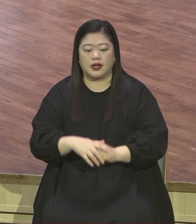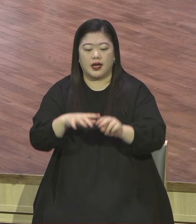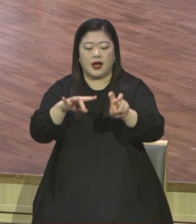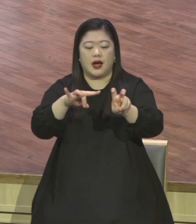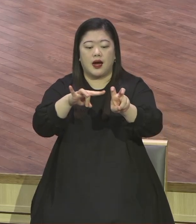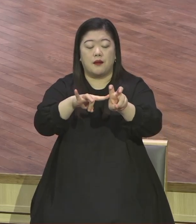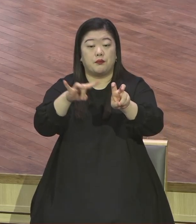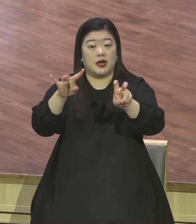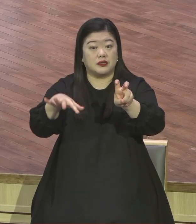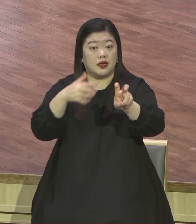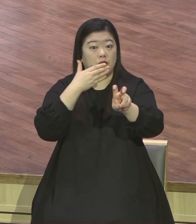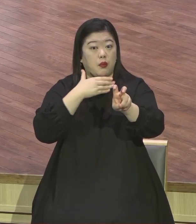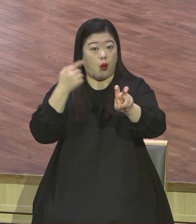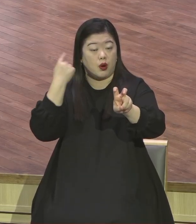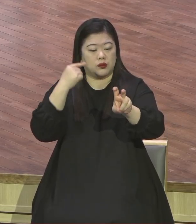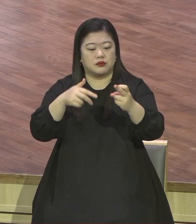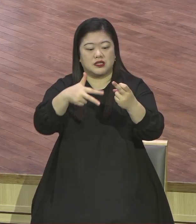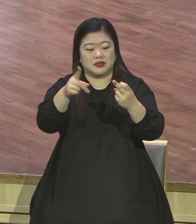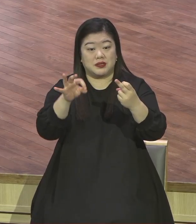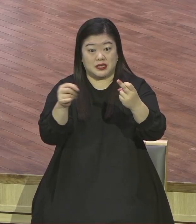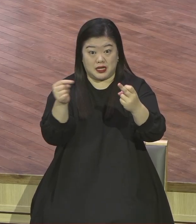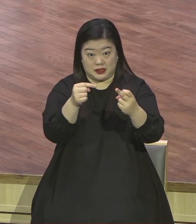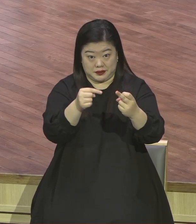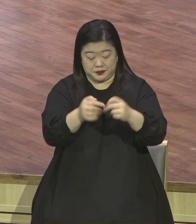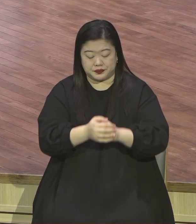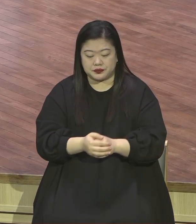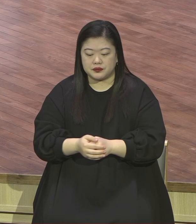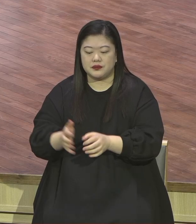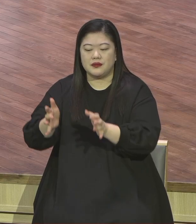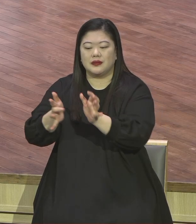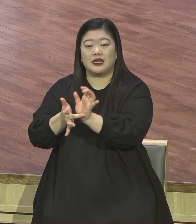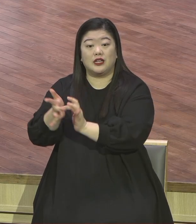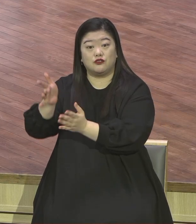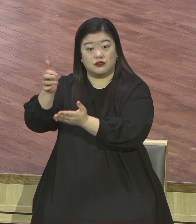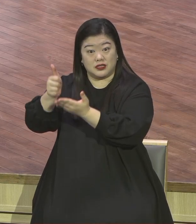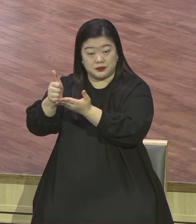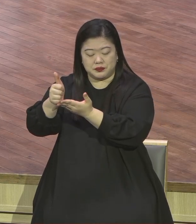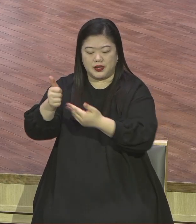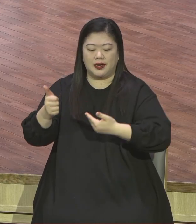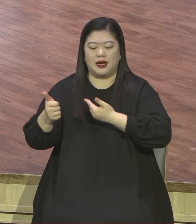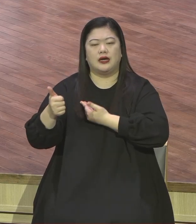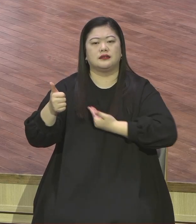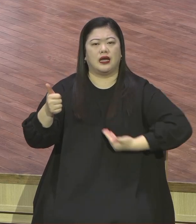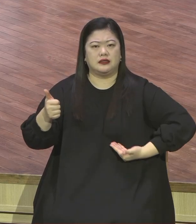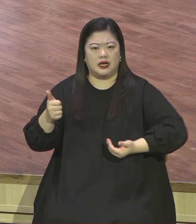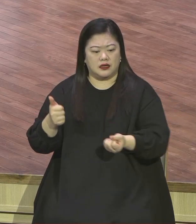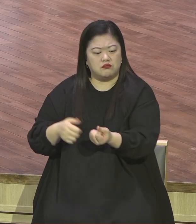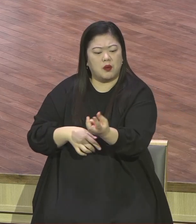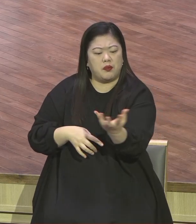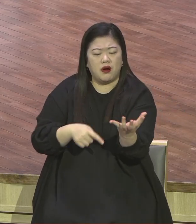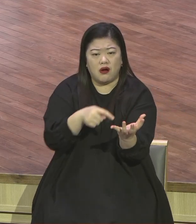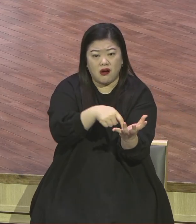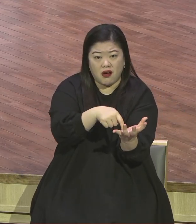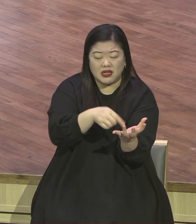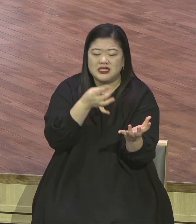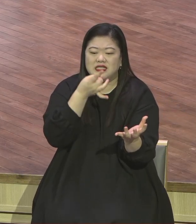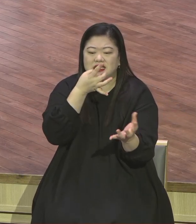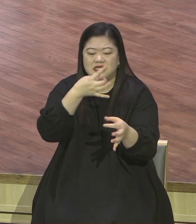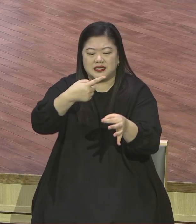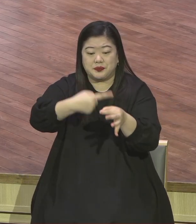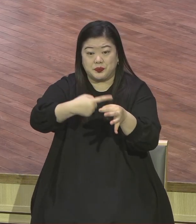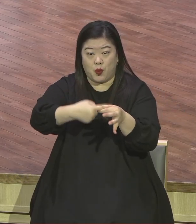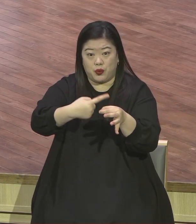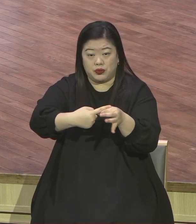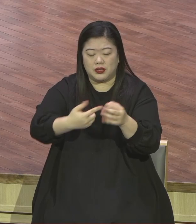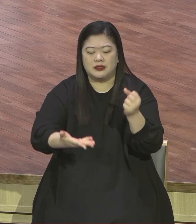안식일에 밀이삭을 잘라먹은 사건으로 시작이 됩니다. 예수님을